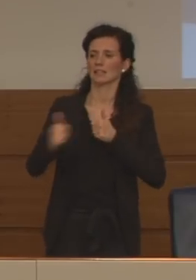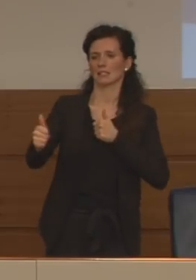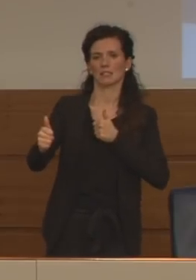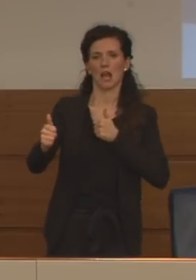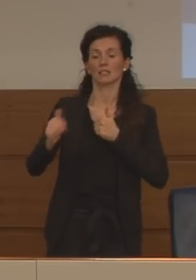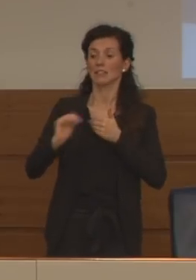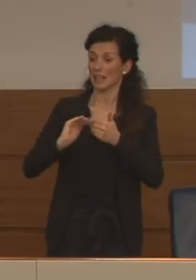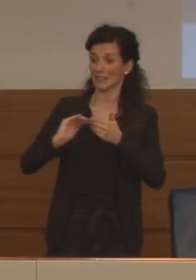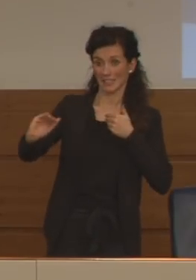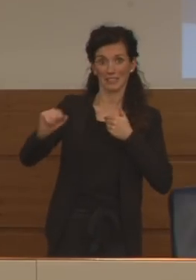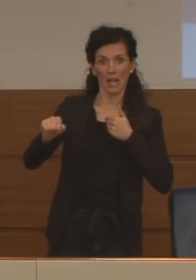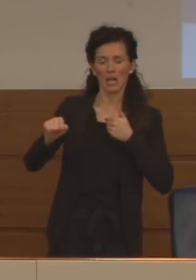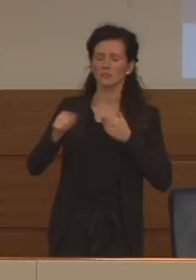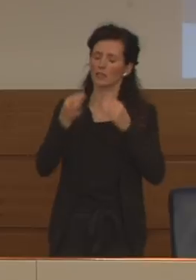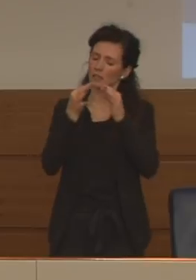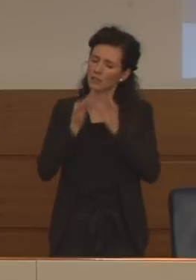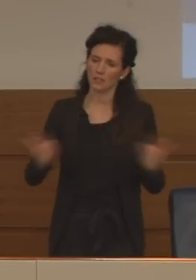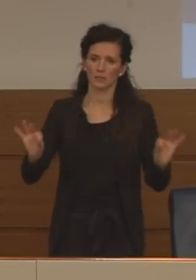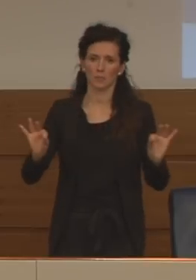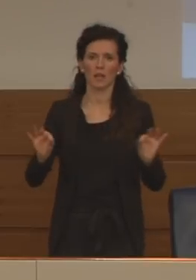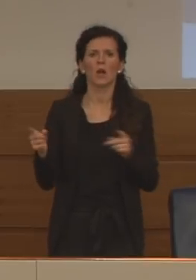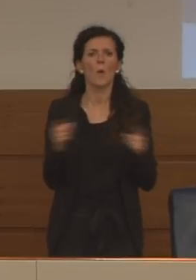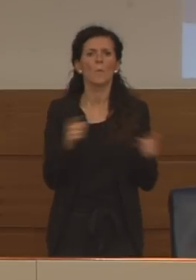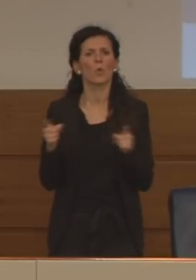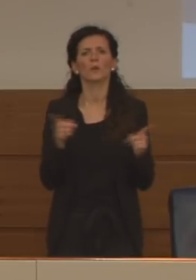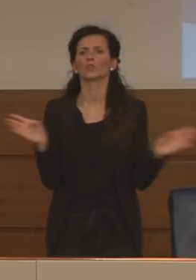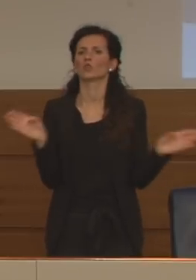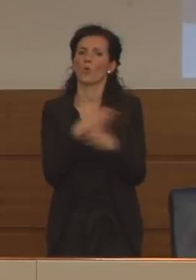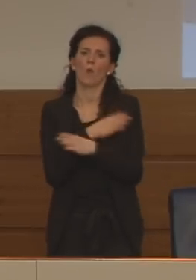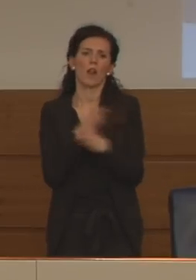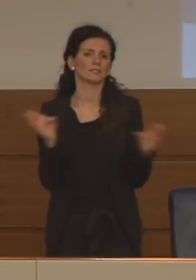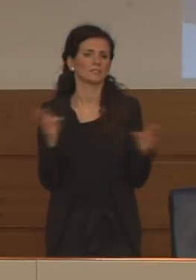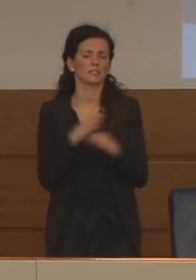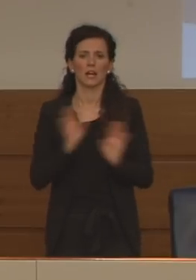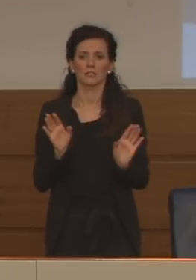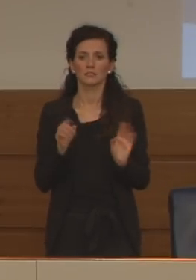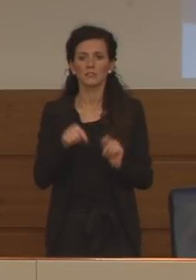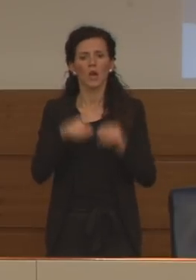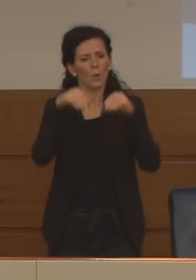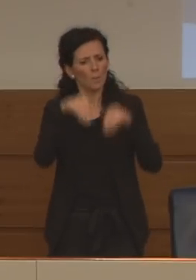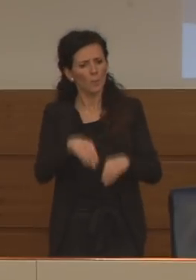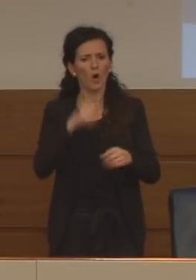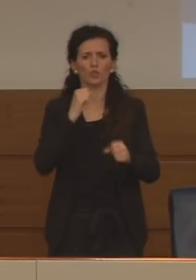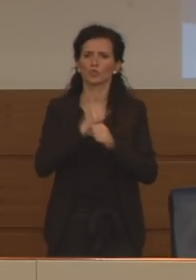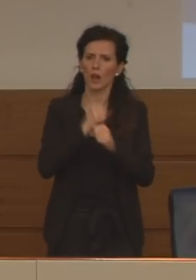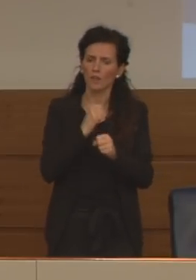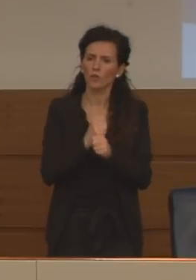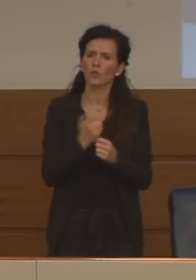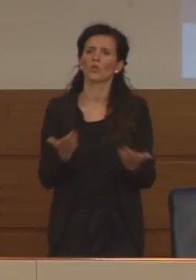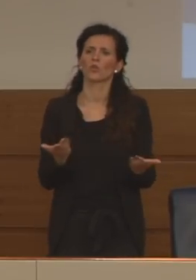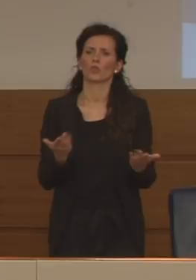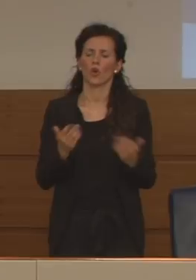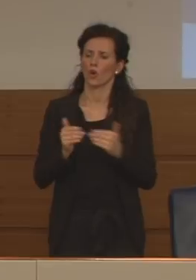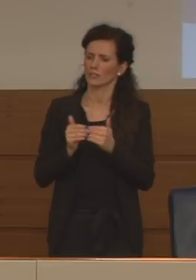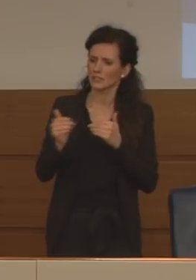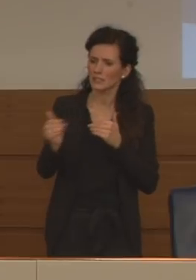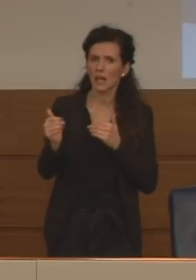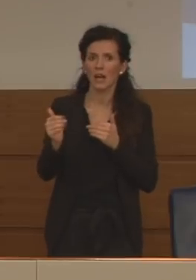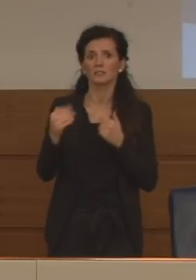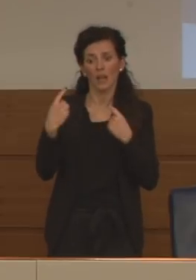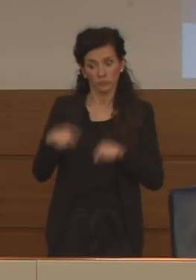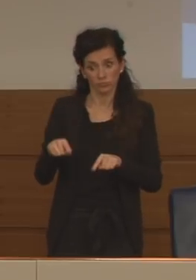va rispettato in tutte le fasi e questo è un elemento anche nei luoghi di lavoro anche con delle